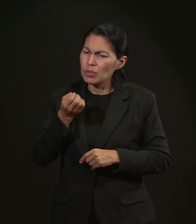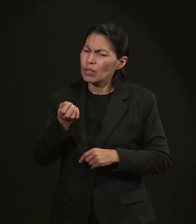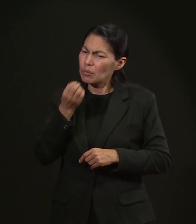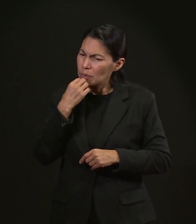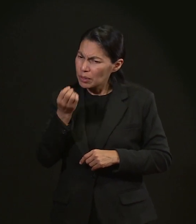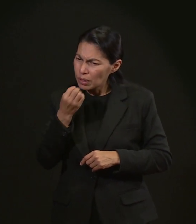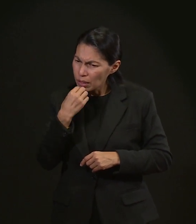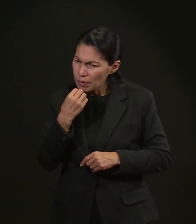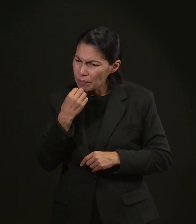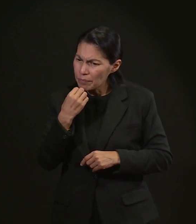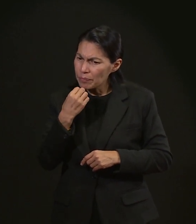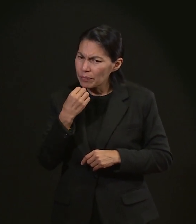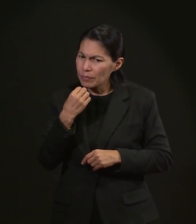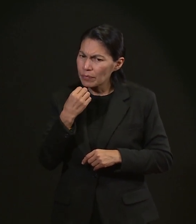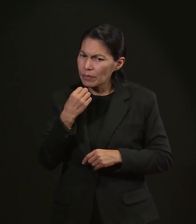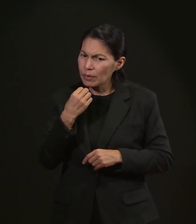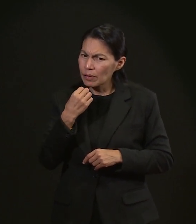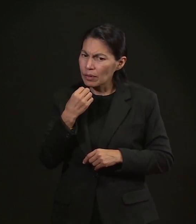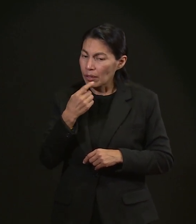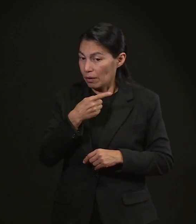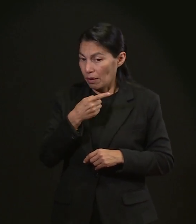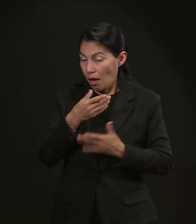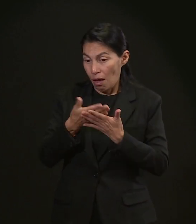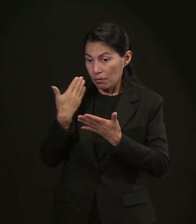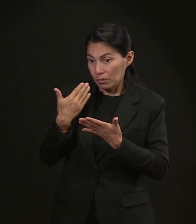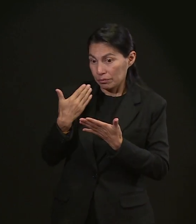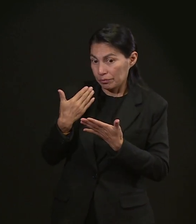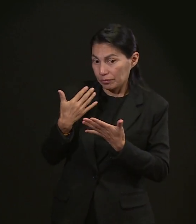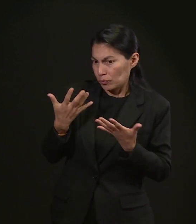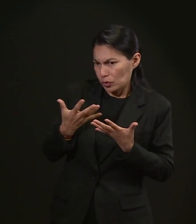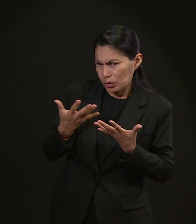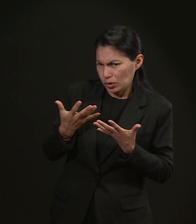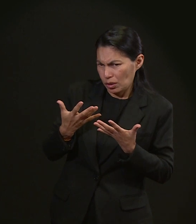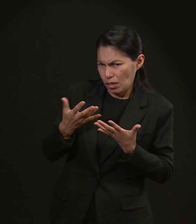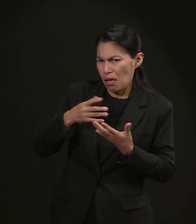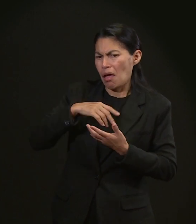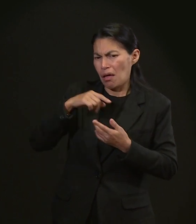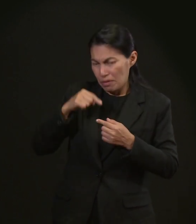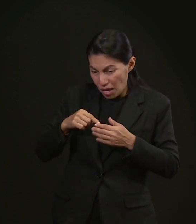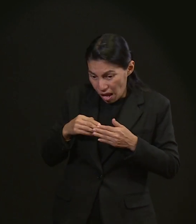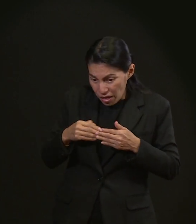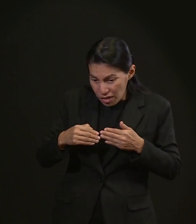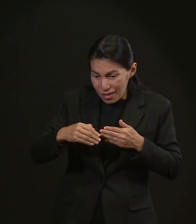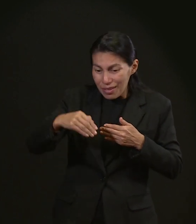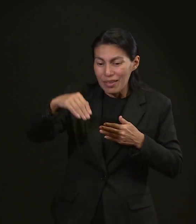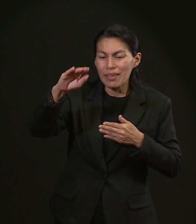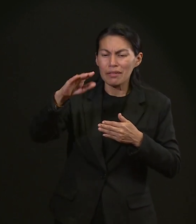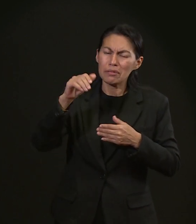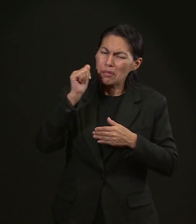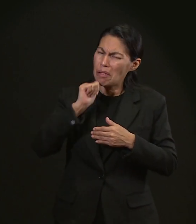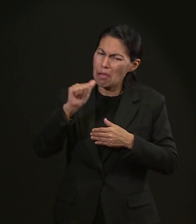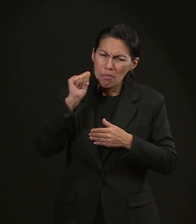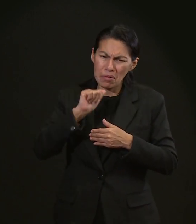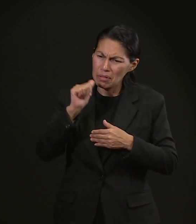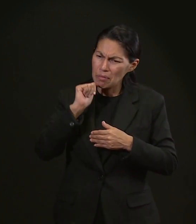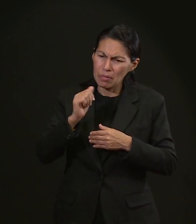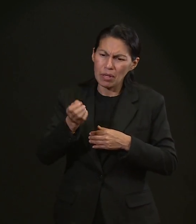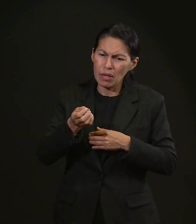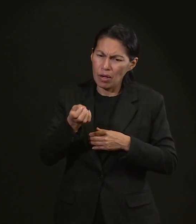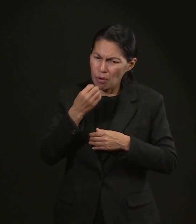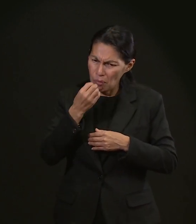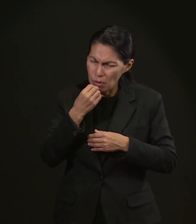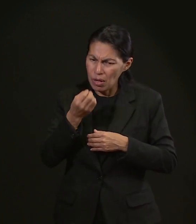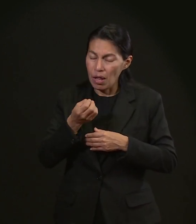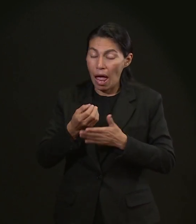una oración por los alimentos y comúnmente de soya lo seguimos haciendo desde ese aumento lo continuamos